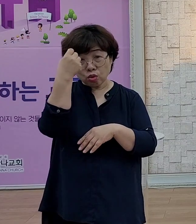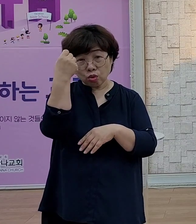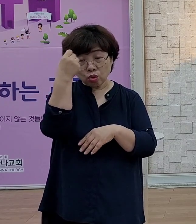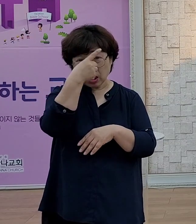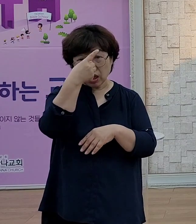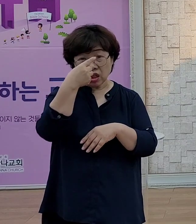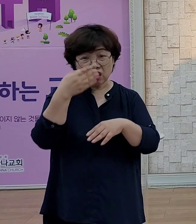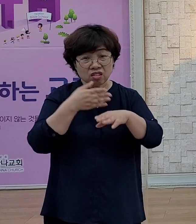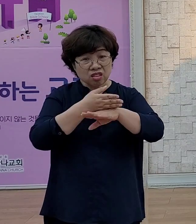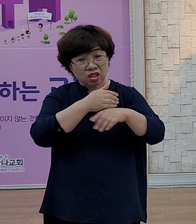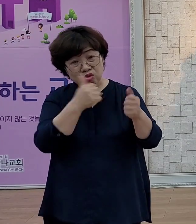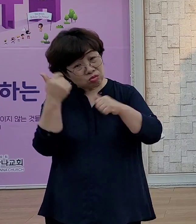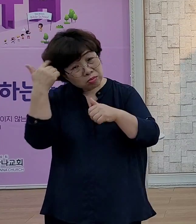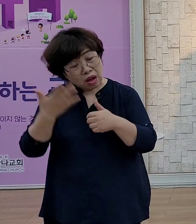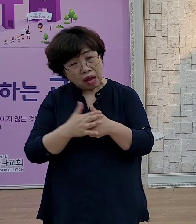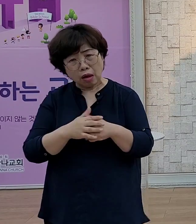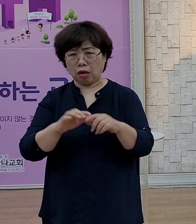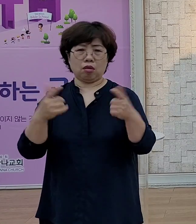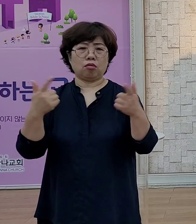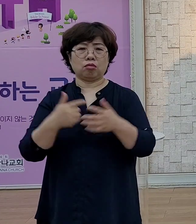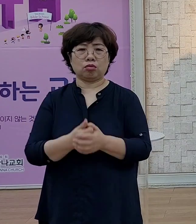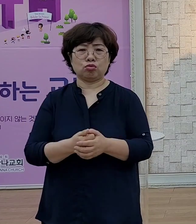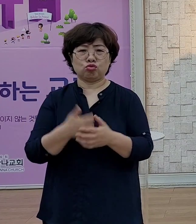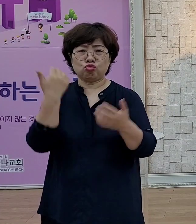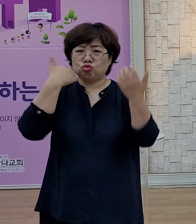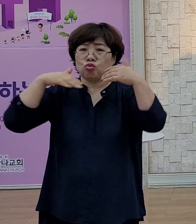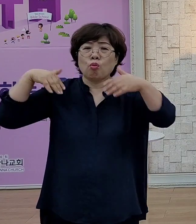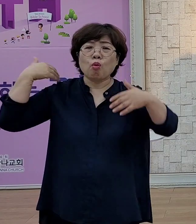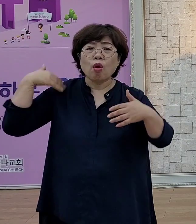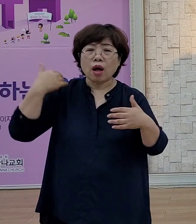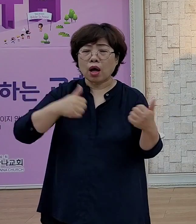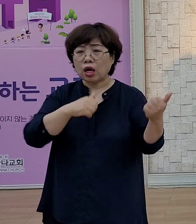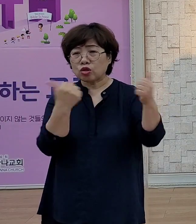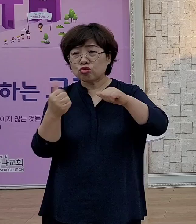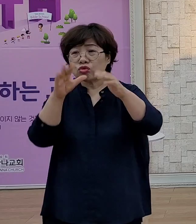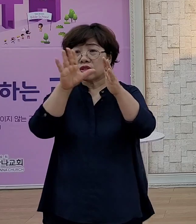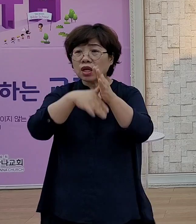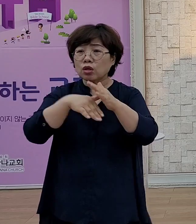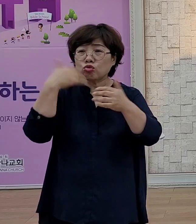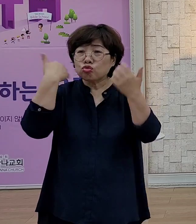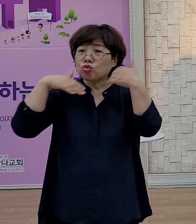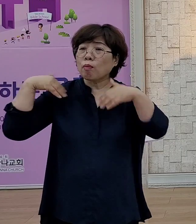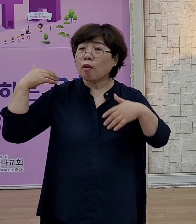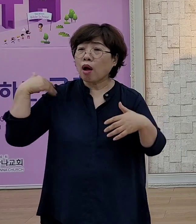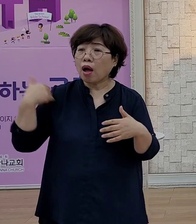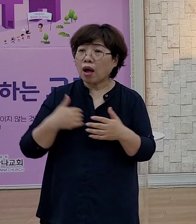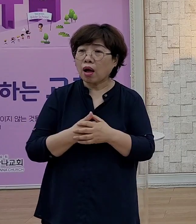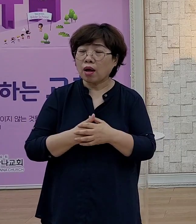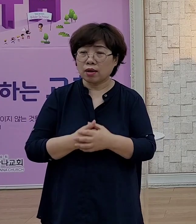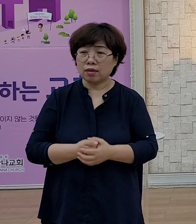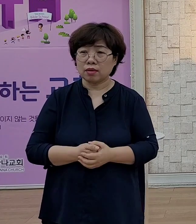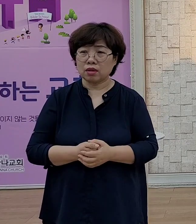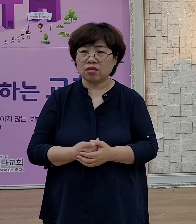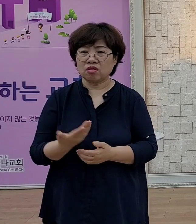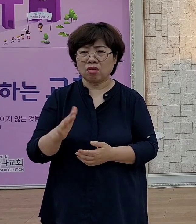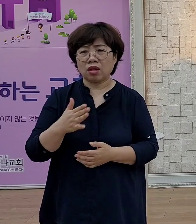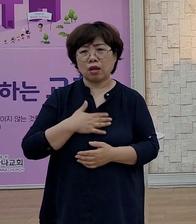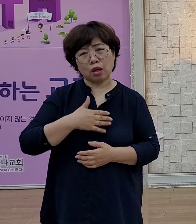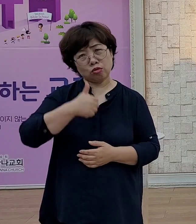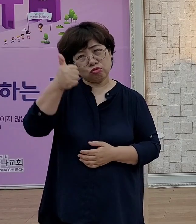천재지변이 날지, 무슨 일이 당할지 아무도 알 수 없는 이 안개 같은 인생이에요. 근데 내가 주인이라고.